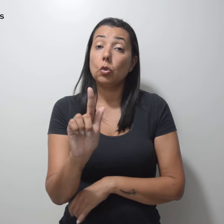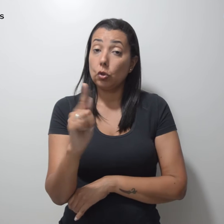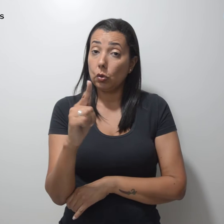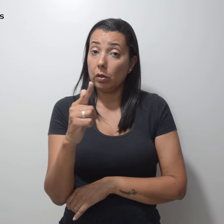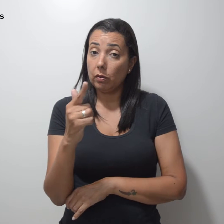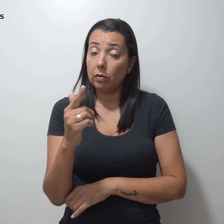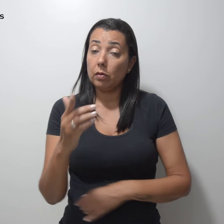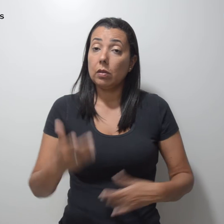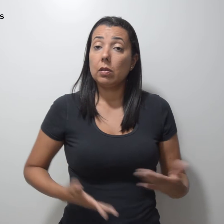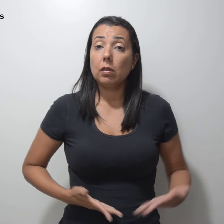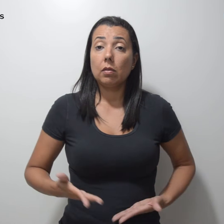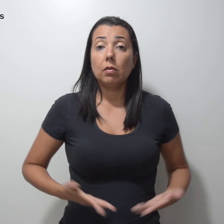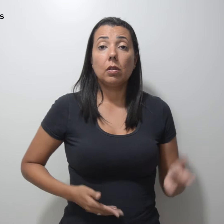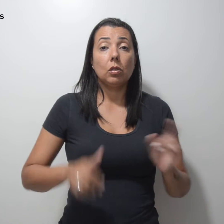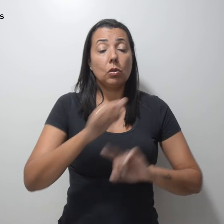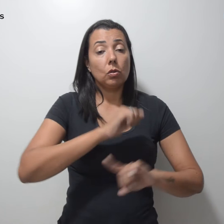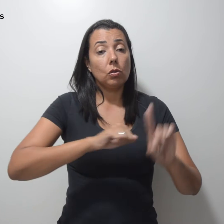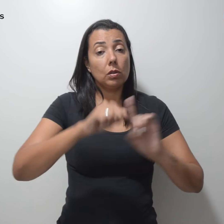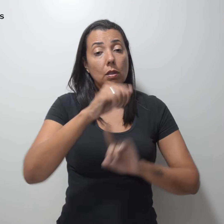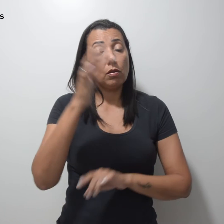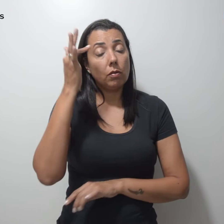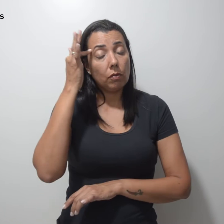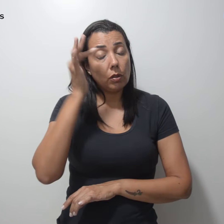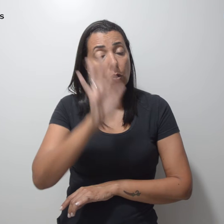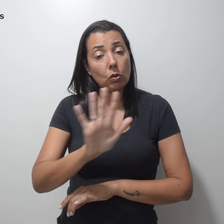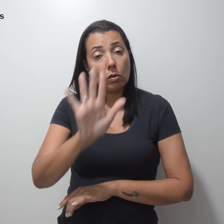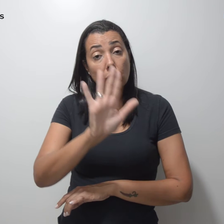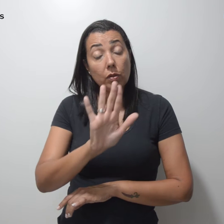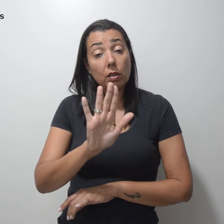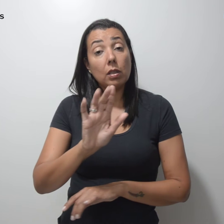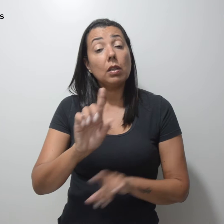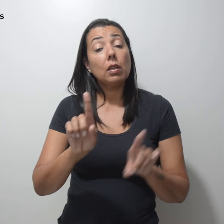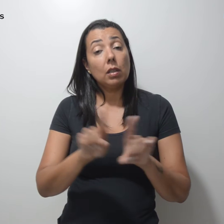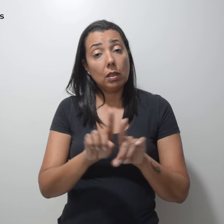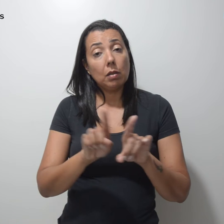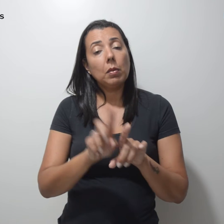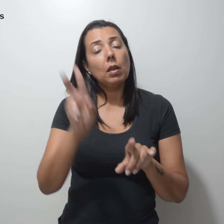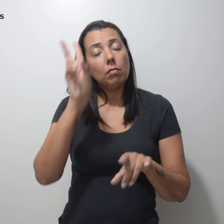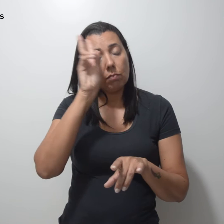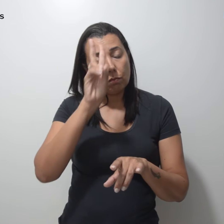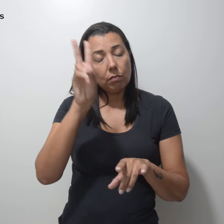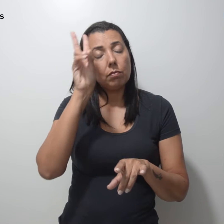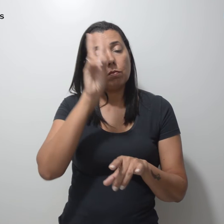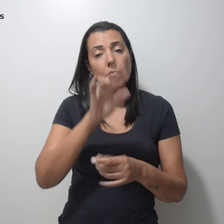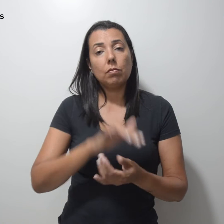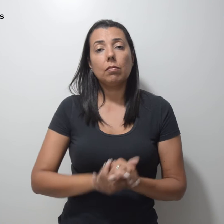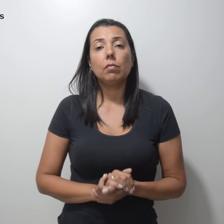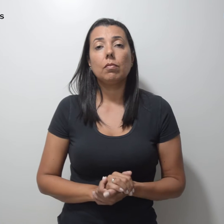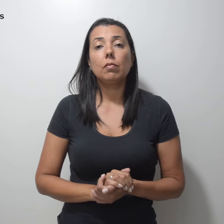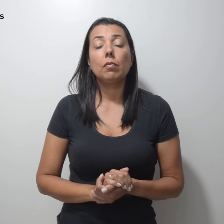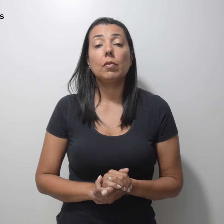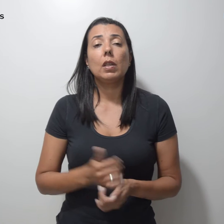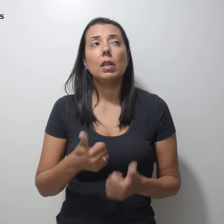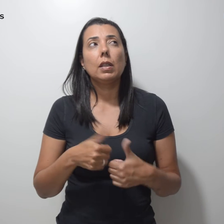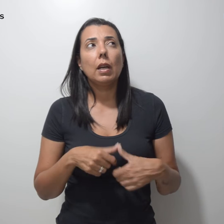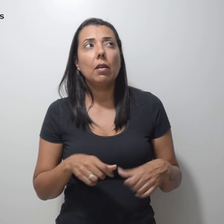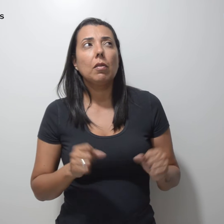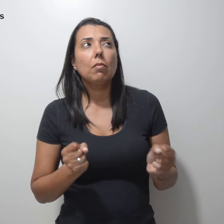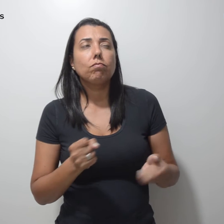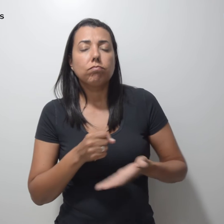Serviço Social, Filosofia e, por óbvio, da História. Estava me dedicando a isso, porque